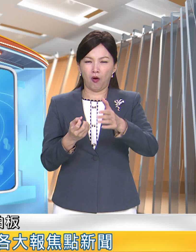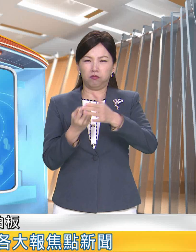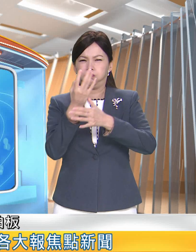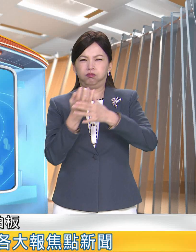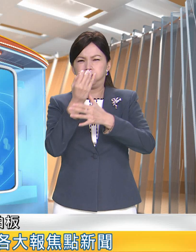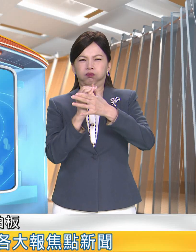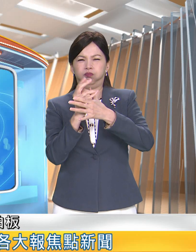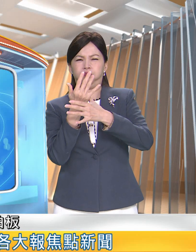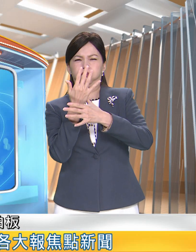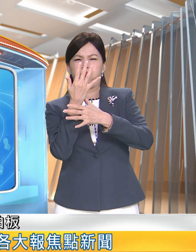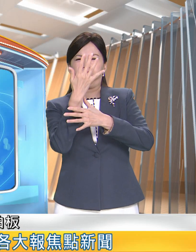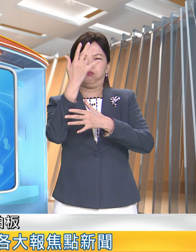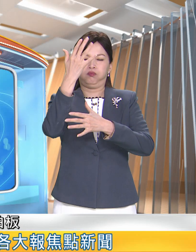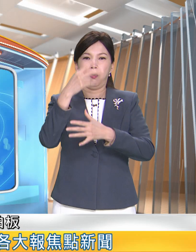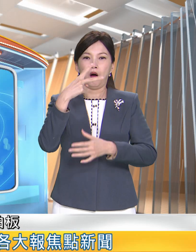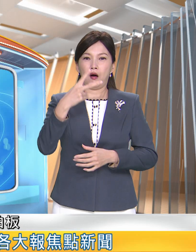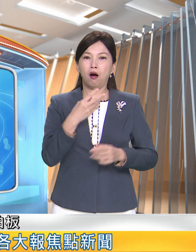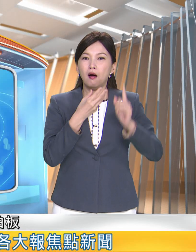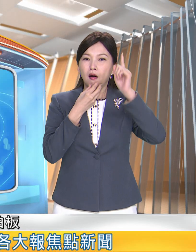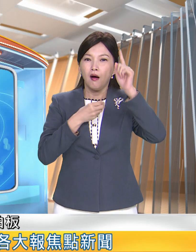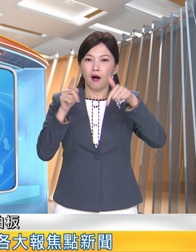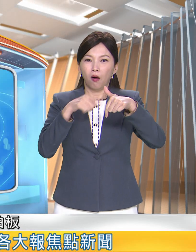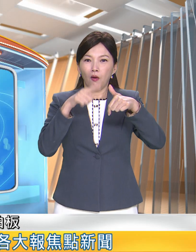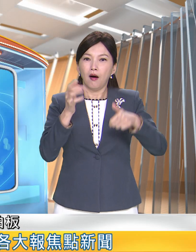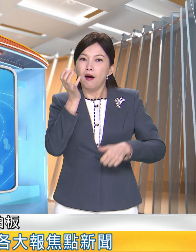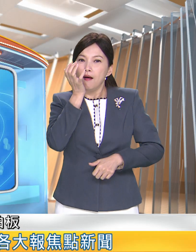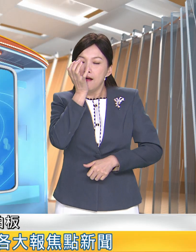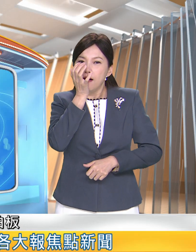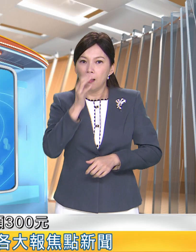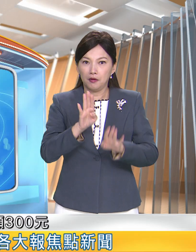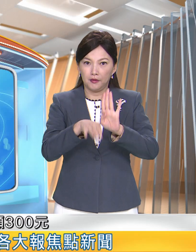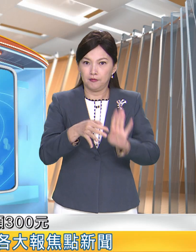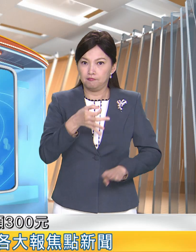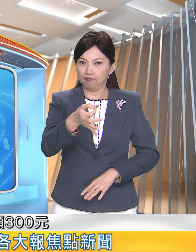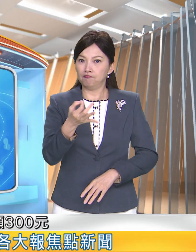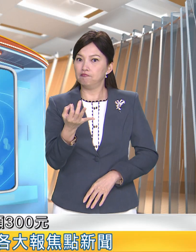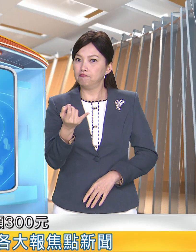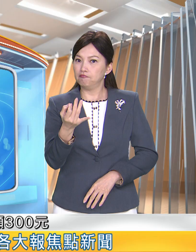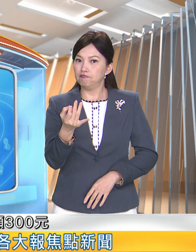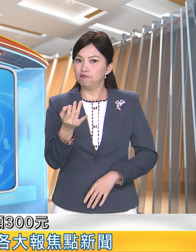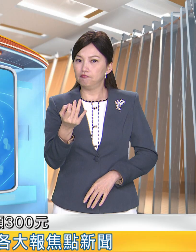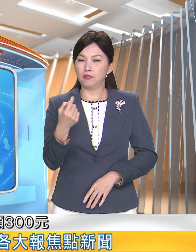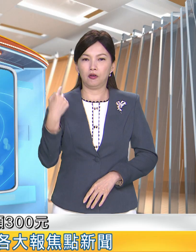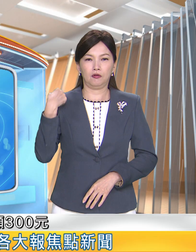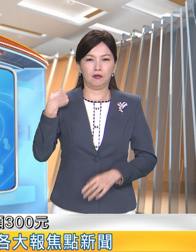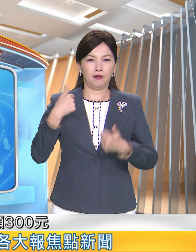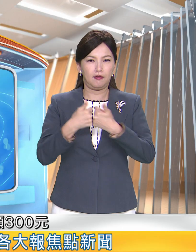碳费审议会昨天拍板，一般费率为每公吨